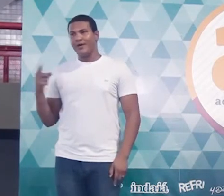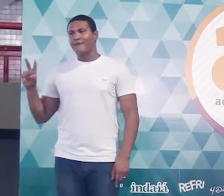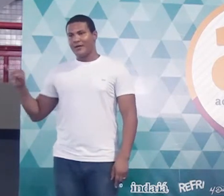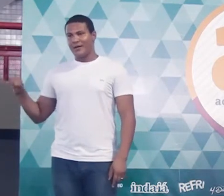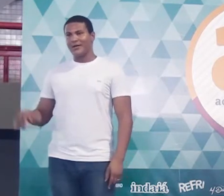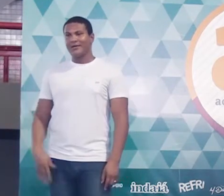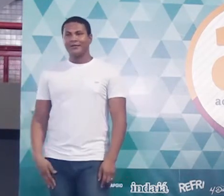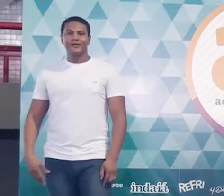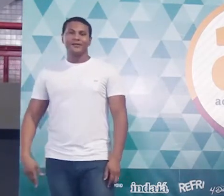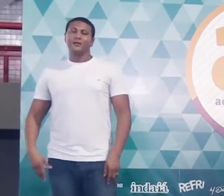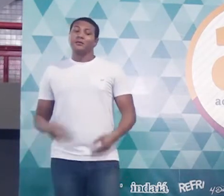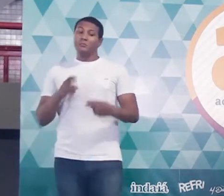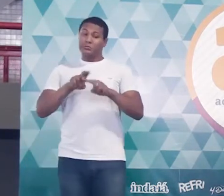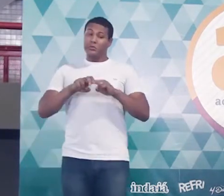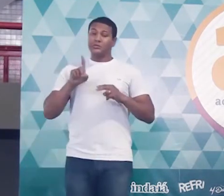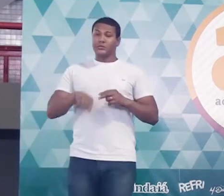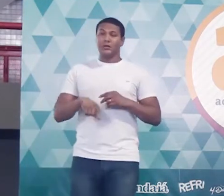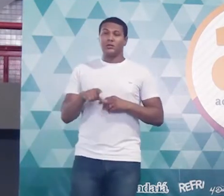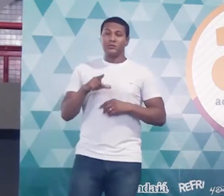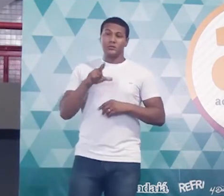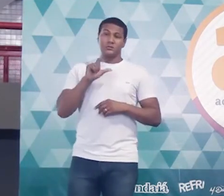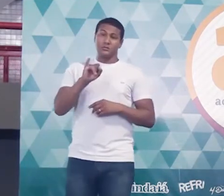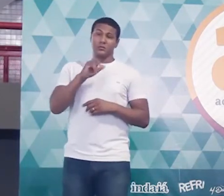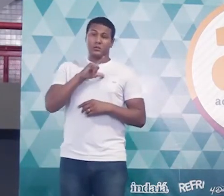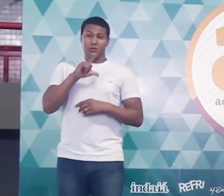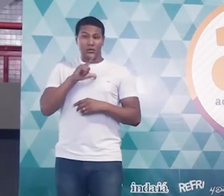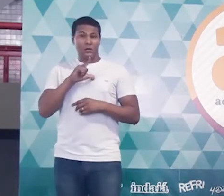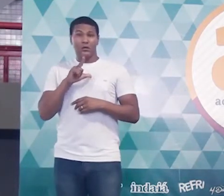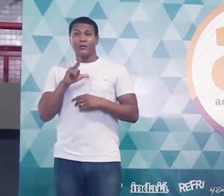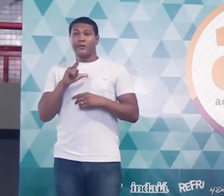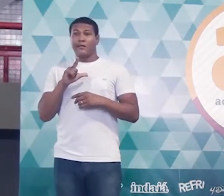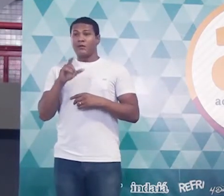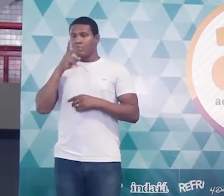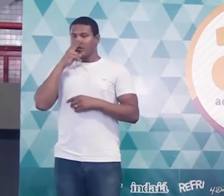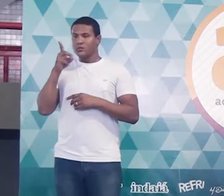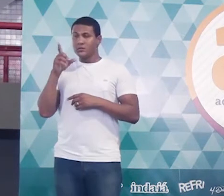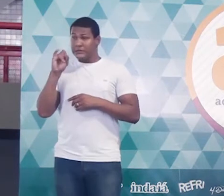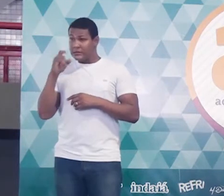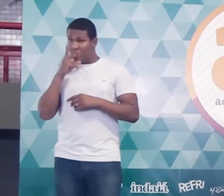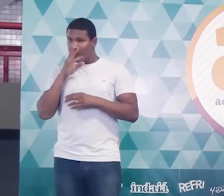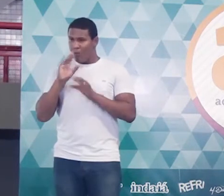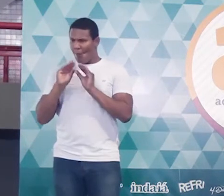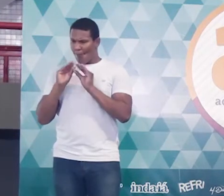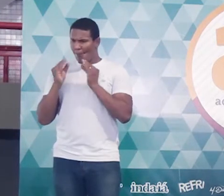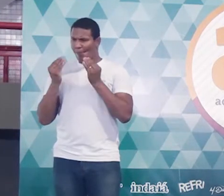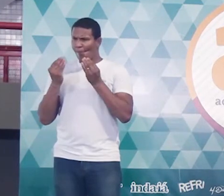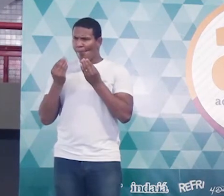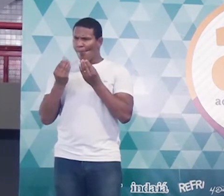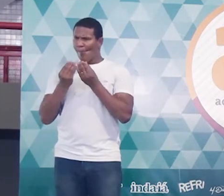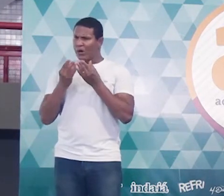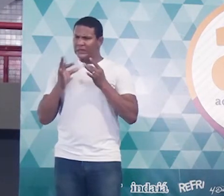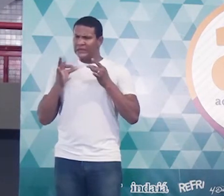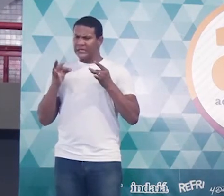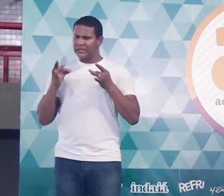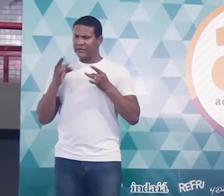tiver menos fissuras, eu vou ouvir menos o ar se movimentando.